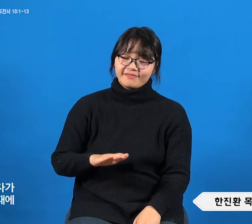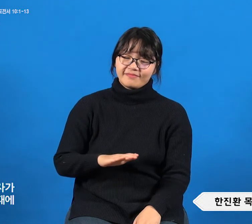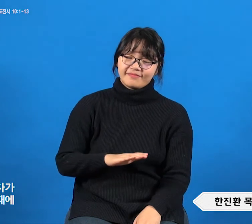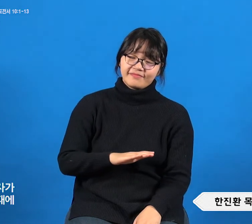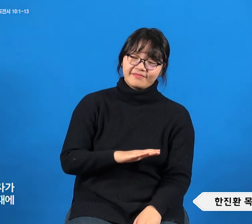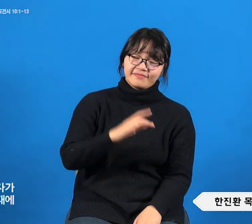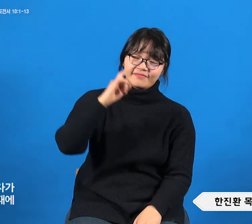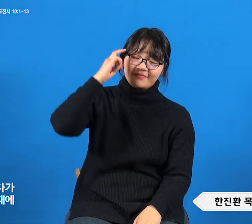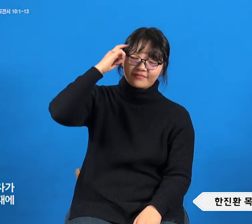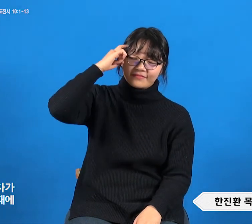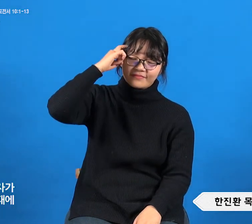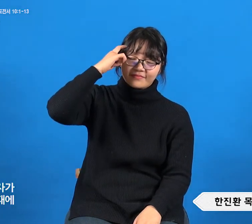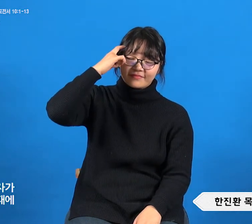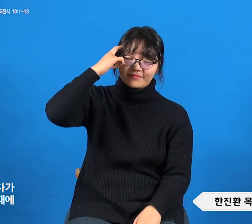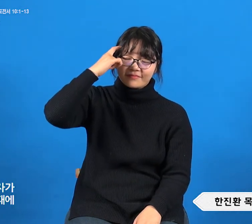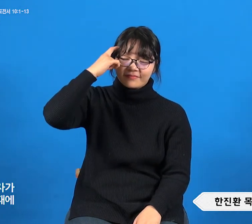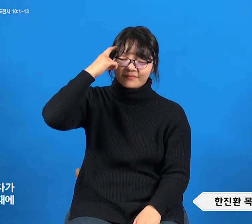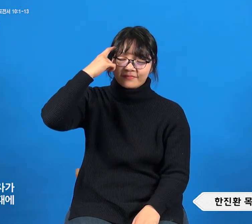우리가